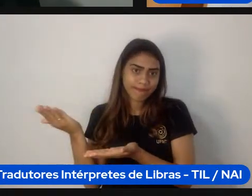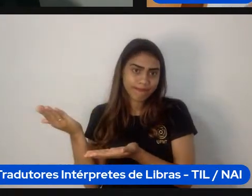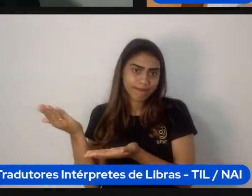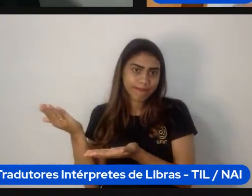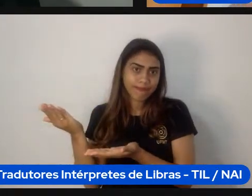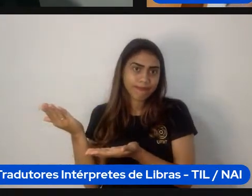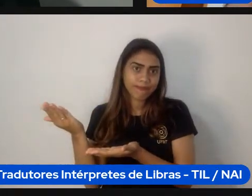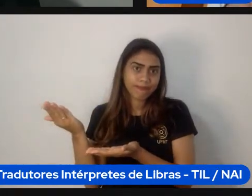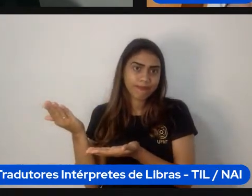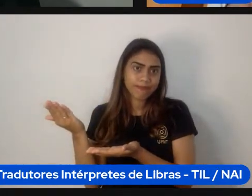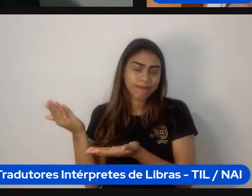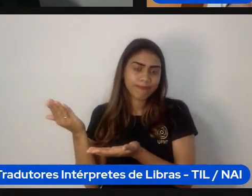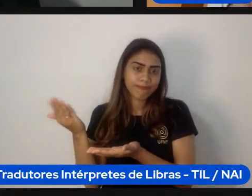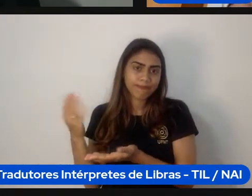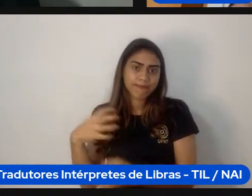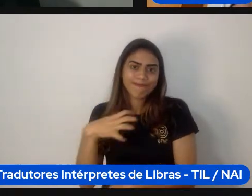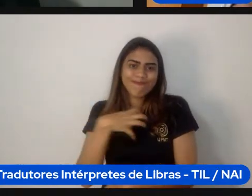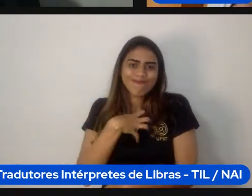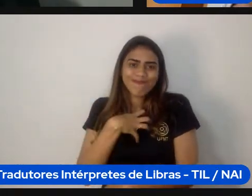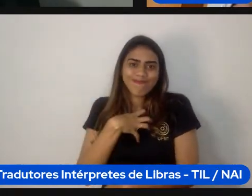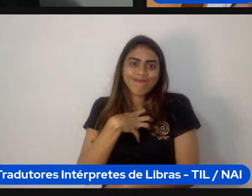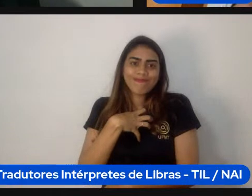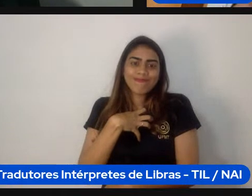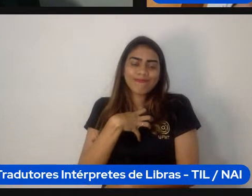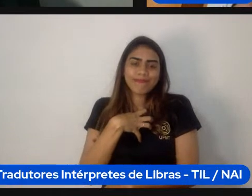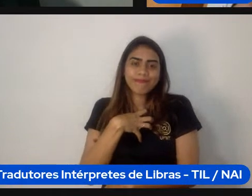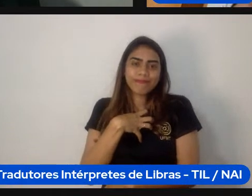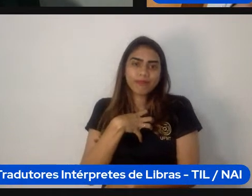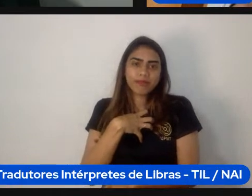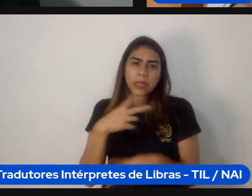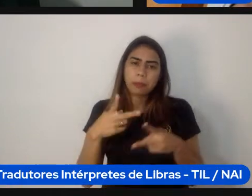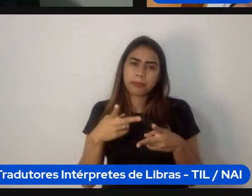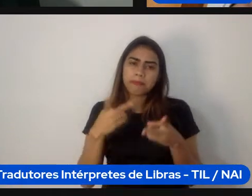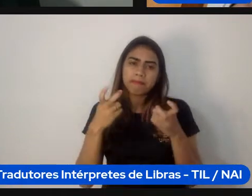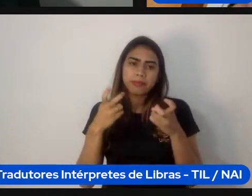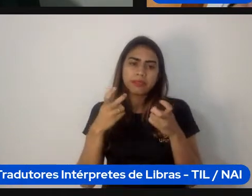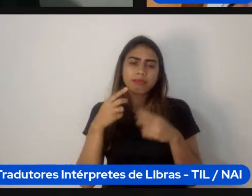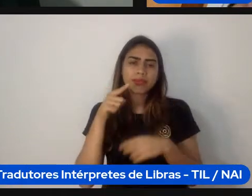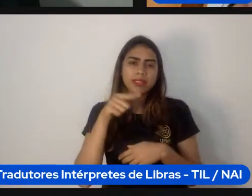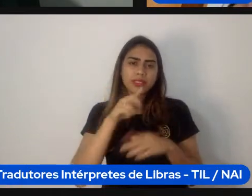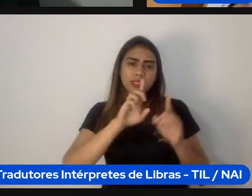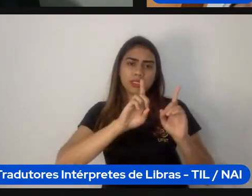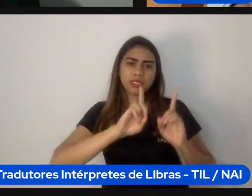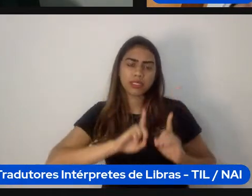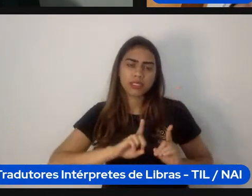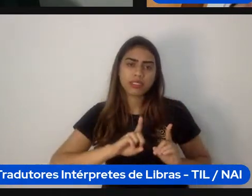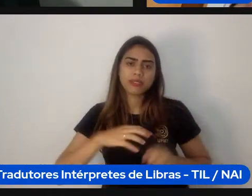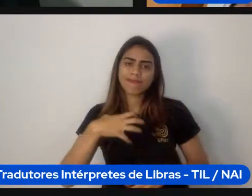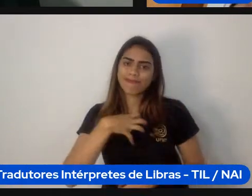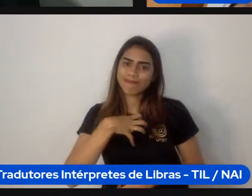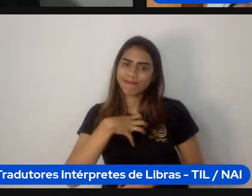visibilize. A pessoa com deficiência seja visibilizada, seja incluída